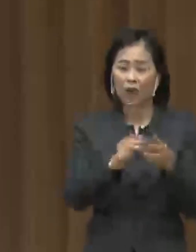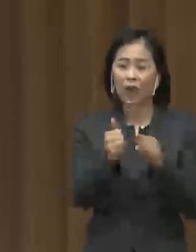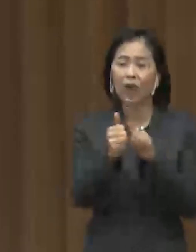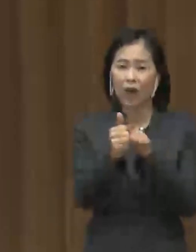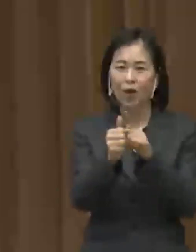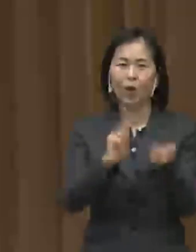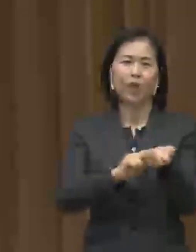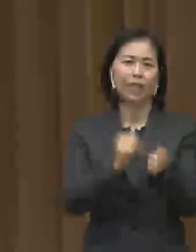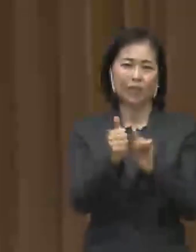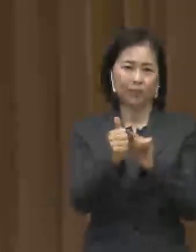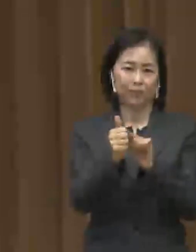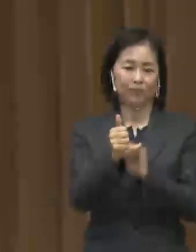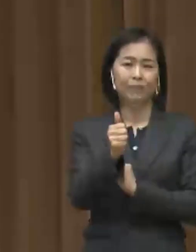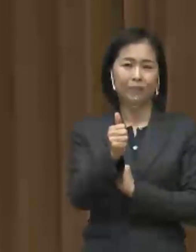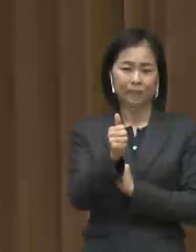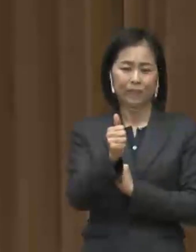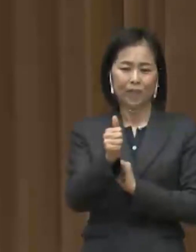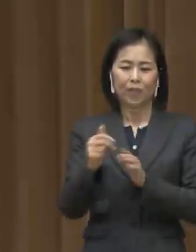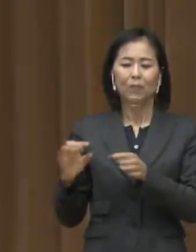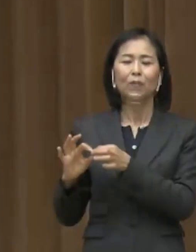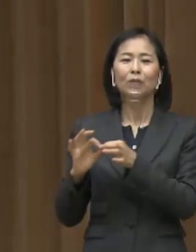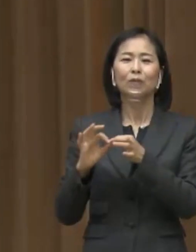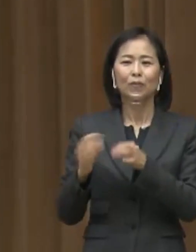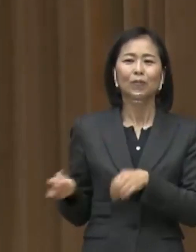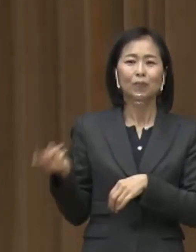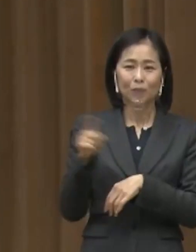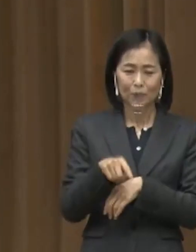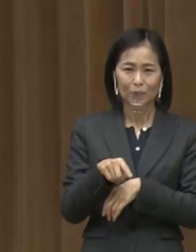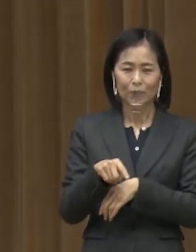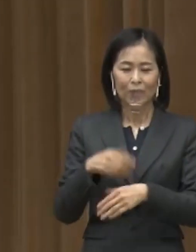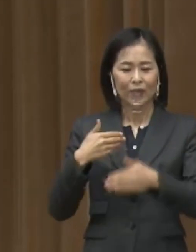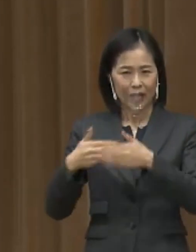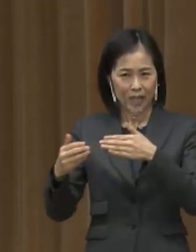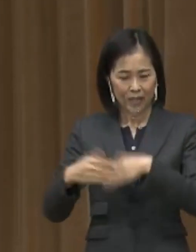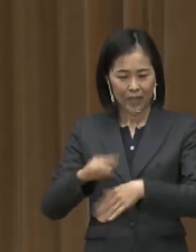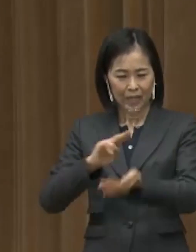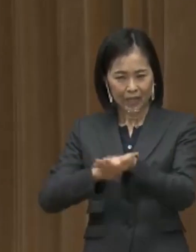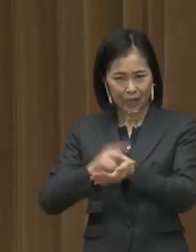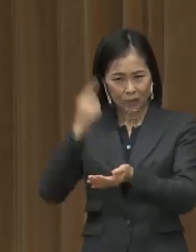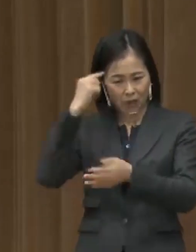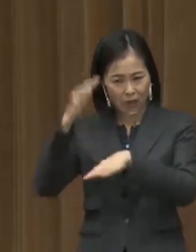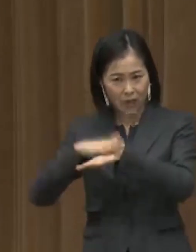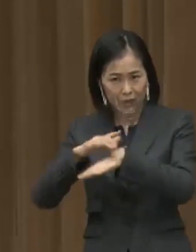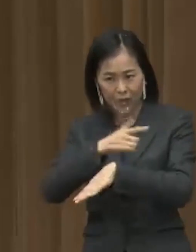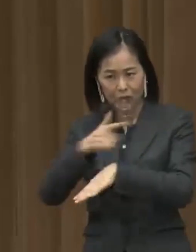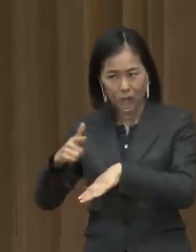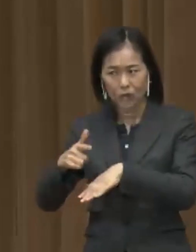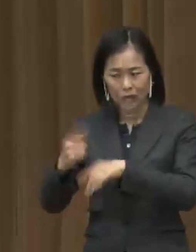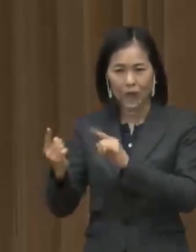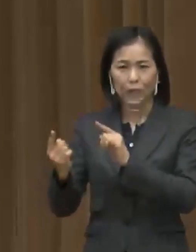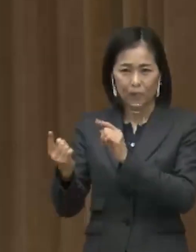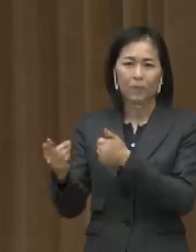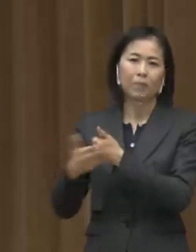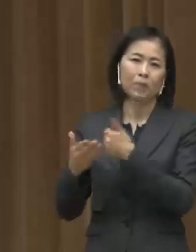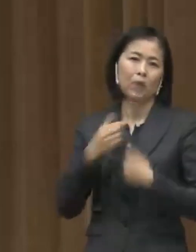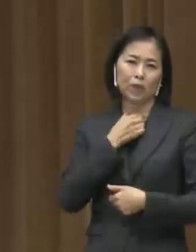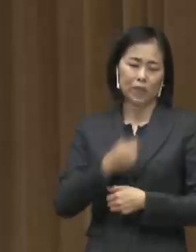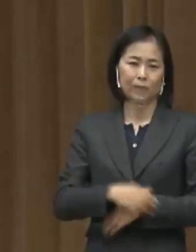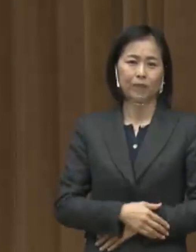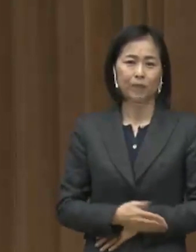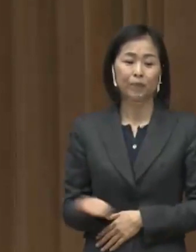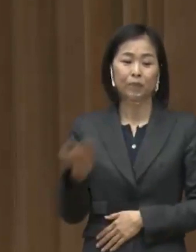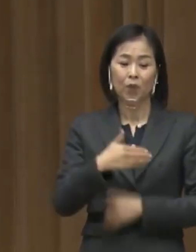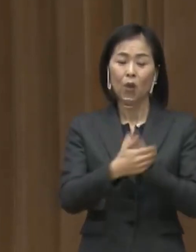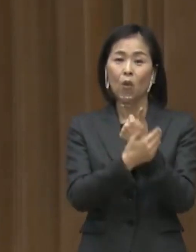き医学的な知見や経験を生かし、新型コロナウイルス感染症対策に取り組んでもらいます。保